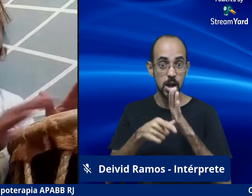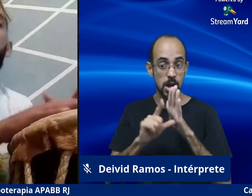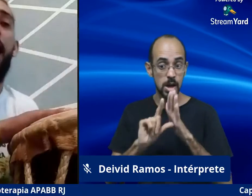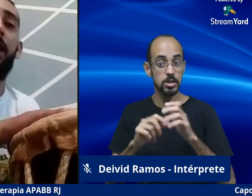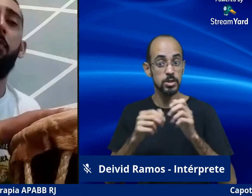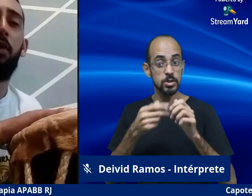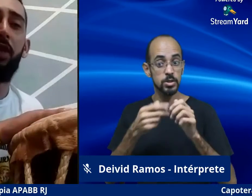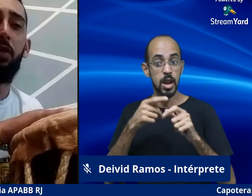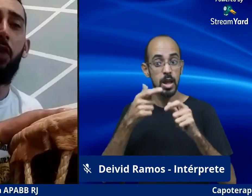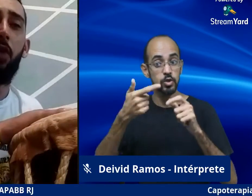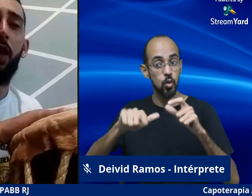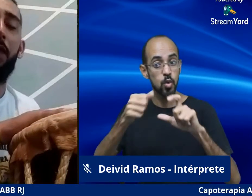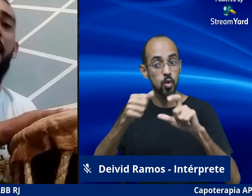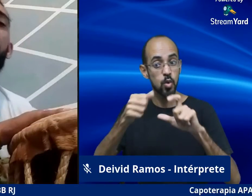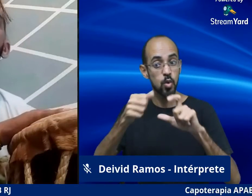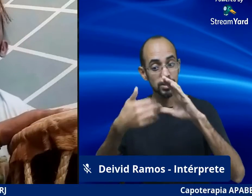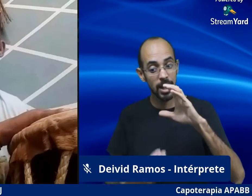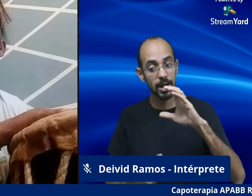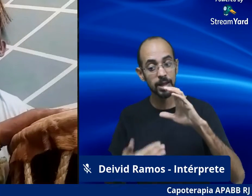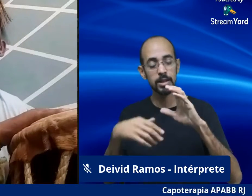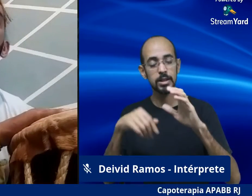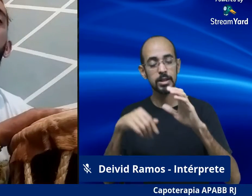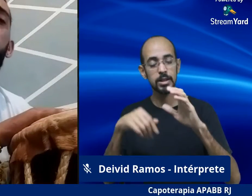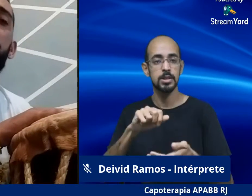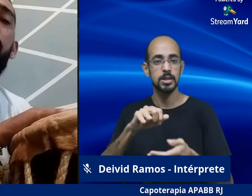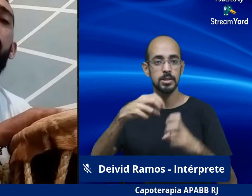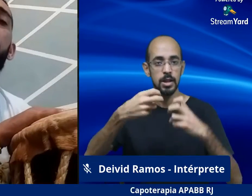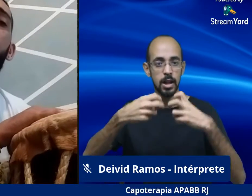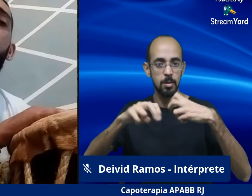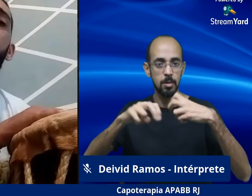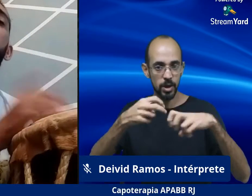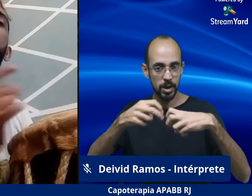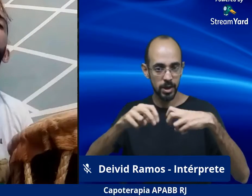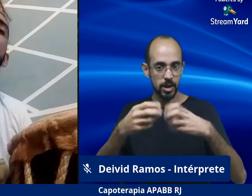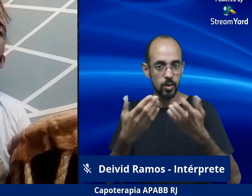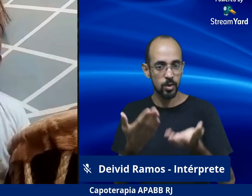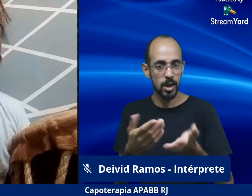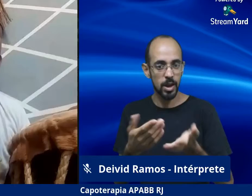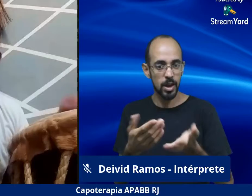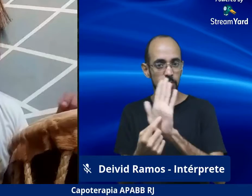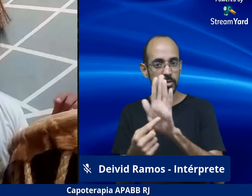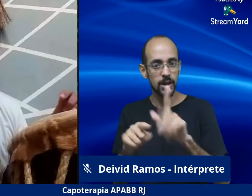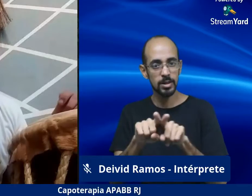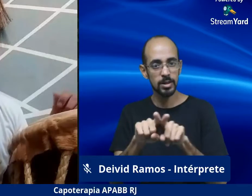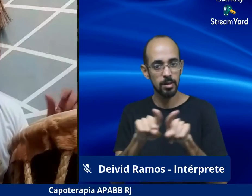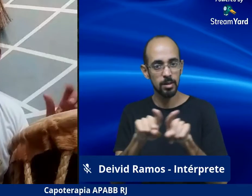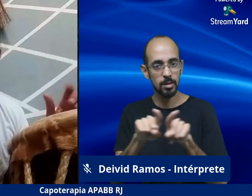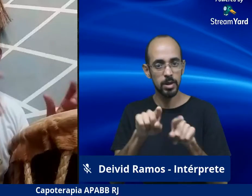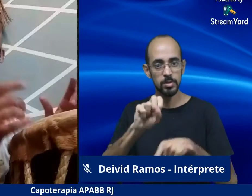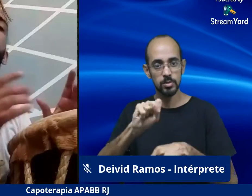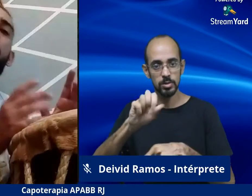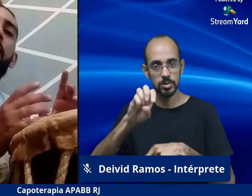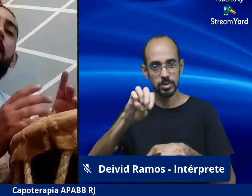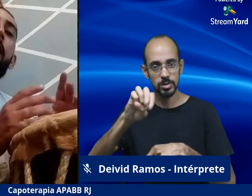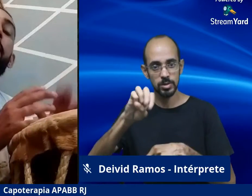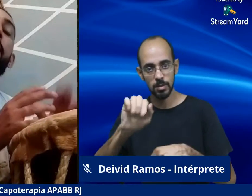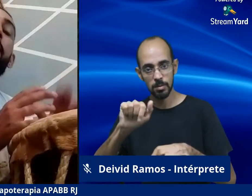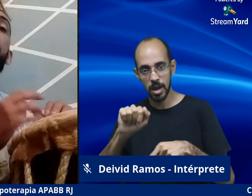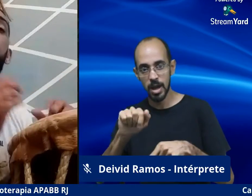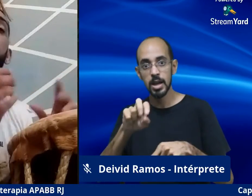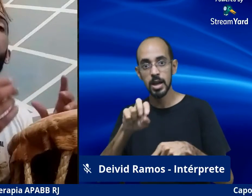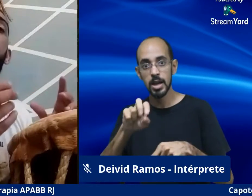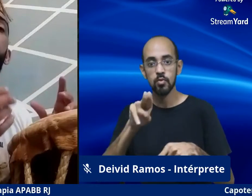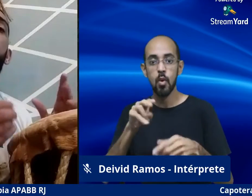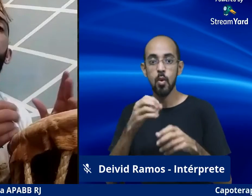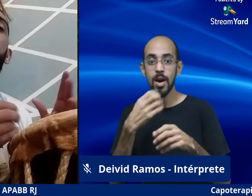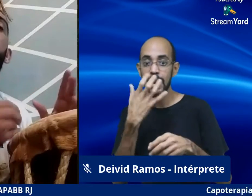vou tocar aqui, aproveitando o atabaque, eu vou tocar um pouco do samba e vou cantar algumas músicas que a gente canta, né,